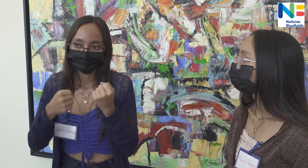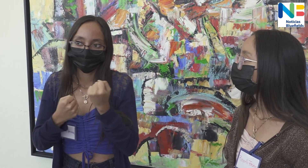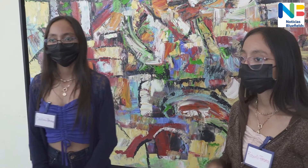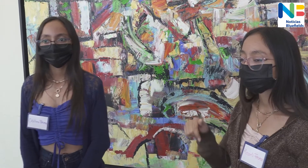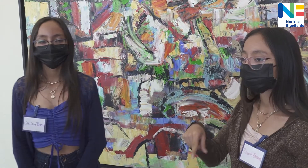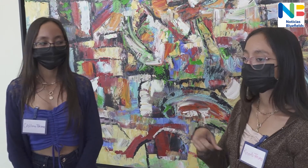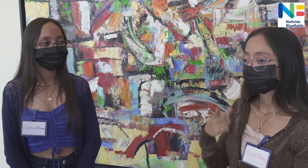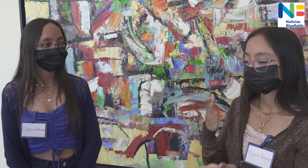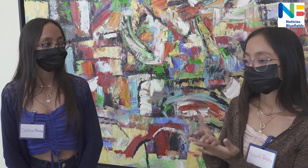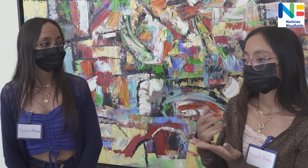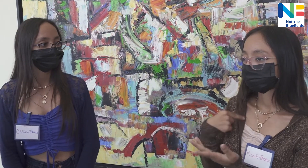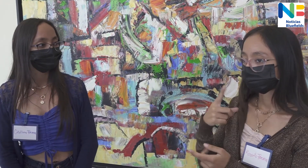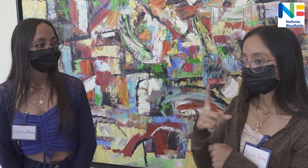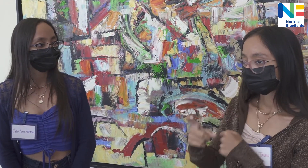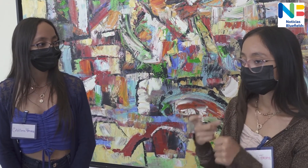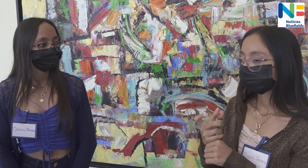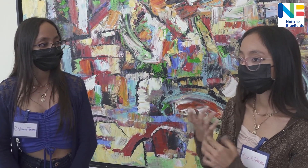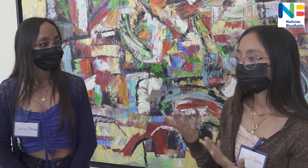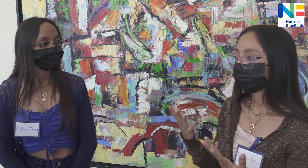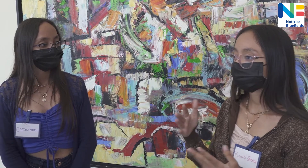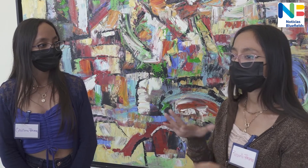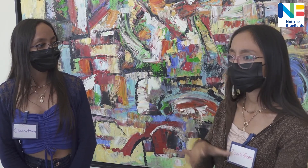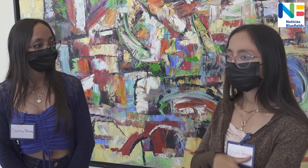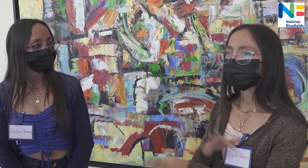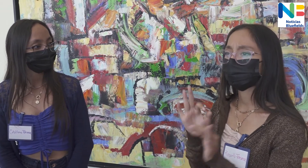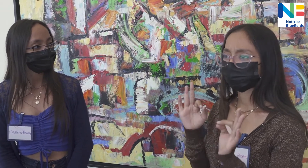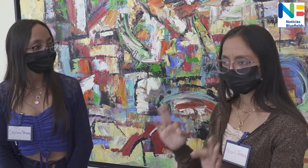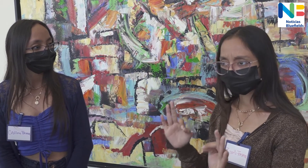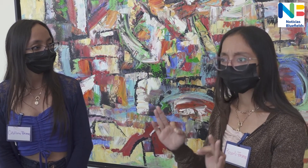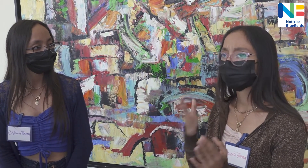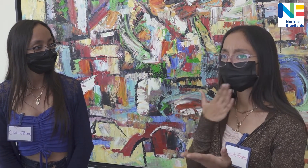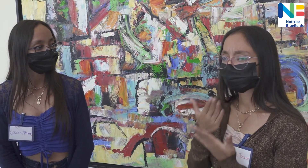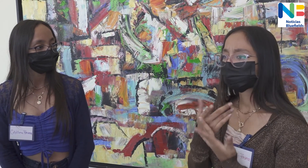nosotros. Bueno, yo estoy entrando ahorita en la universidad, es primer año, me he sentido bien.